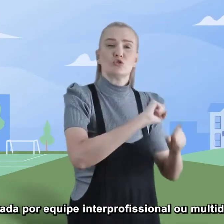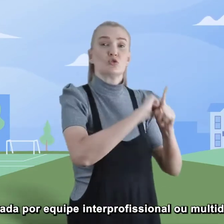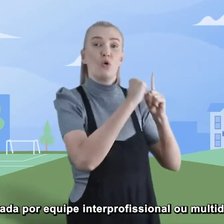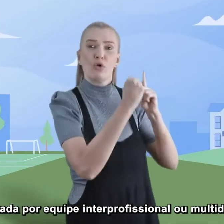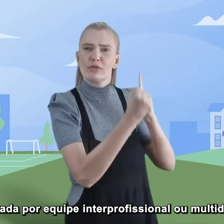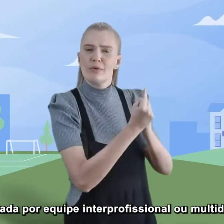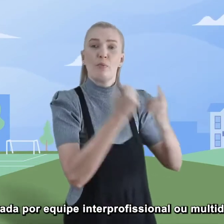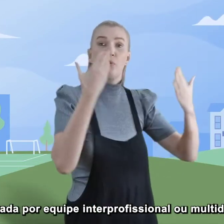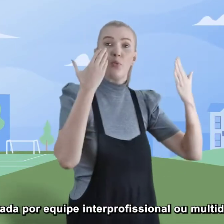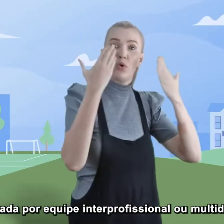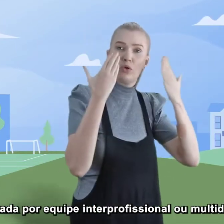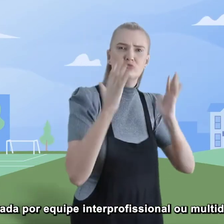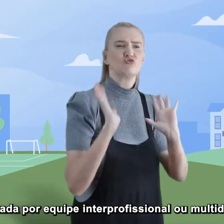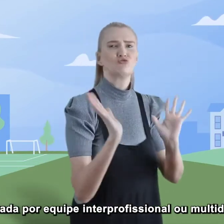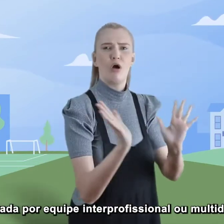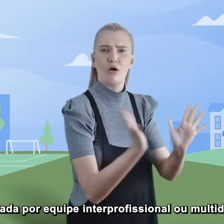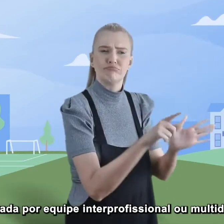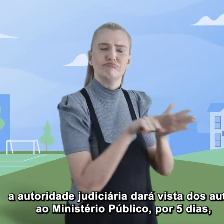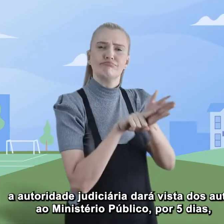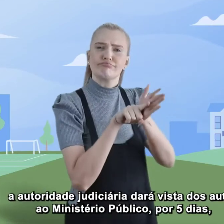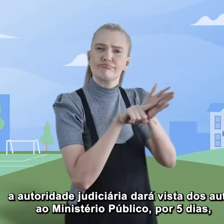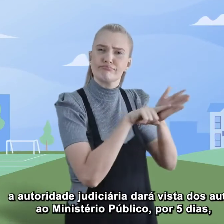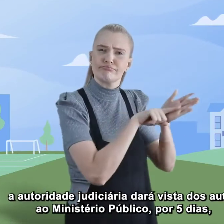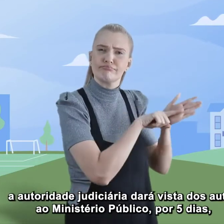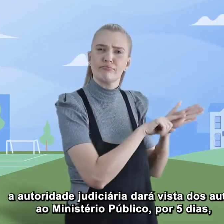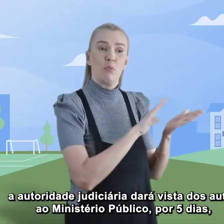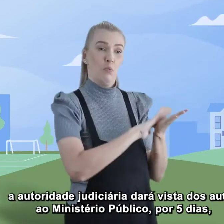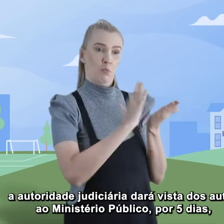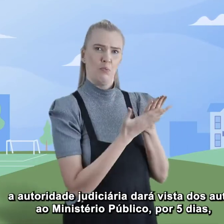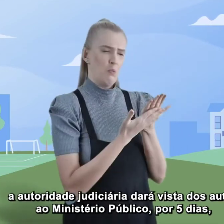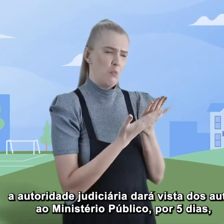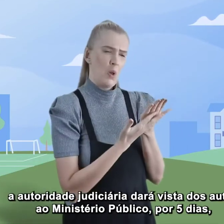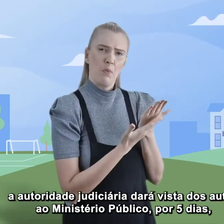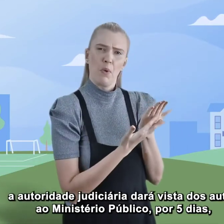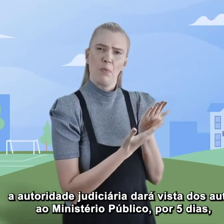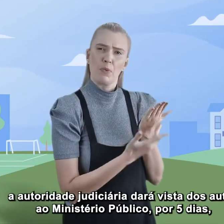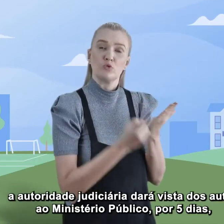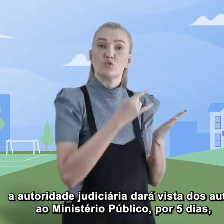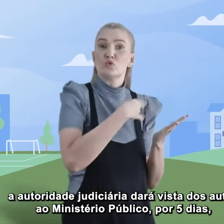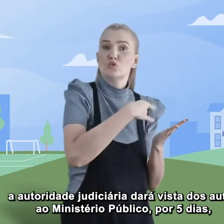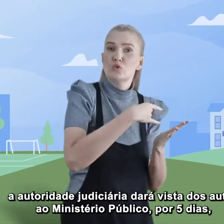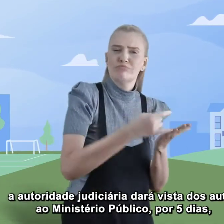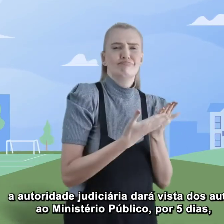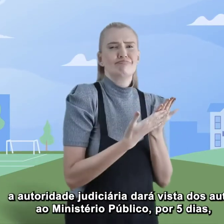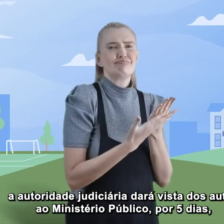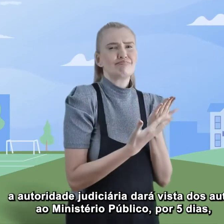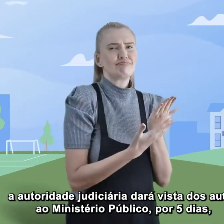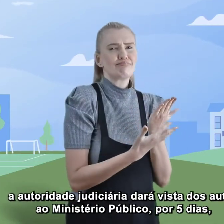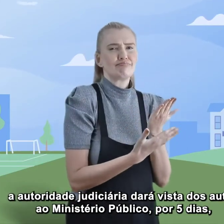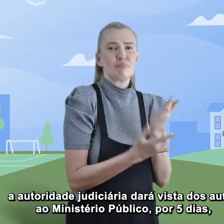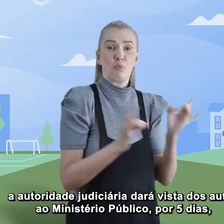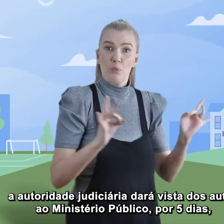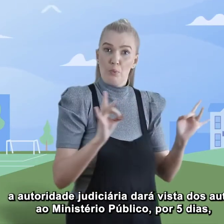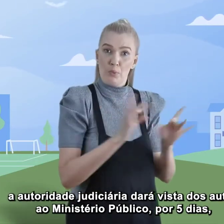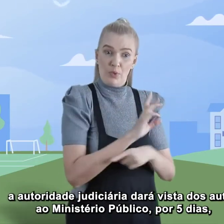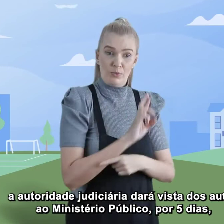ou multidisciplinar, a autoridade judiciária dará vista dos autos ao Ministério Público por